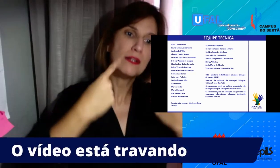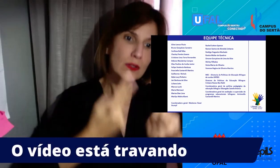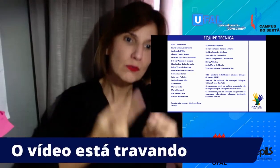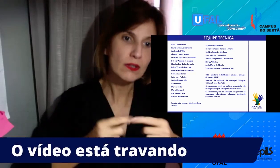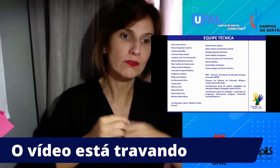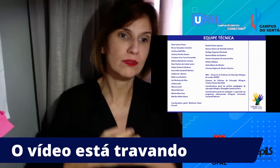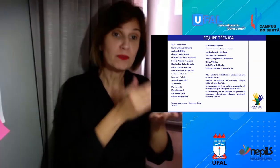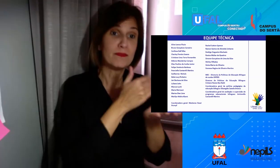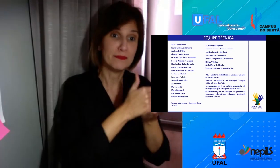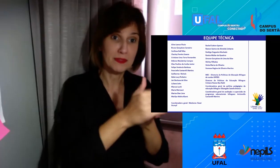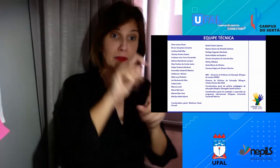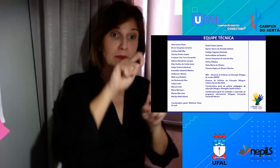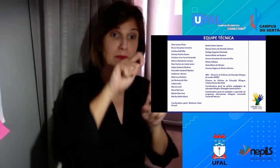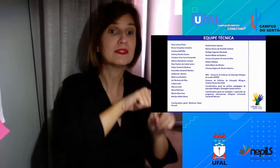a pandemia.